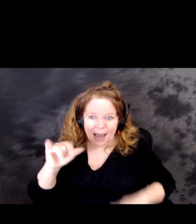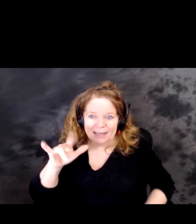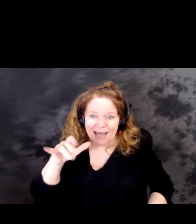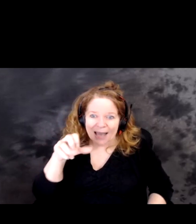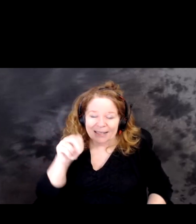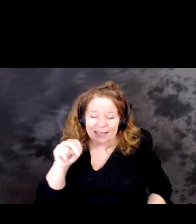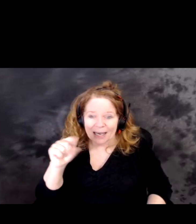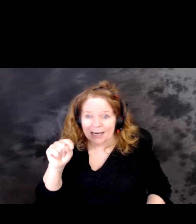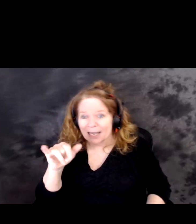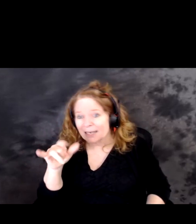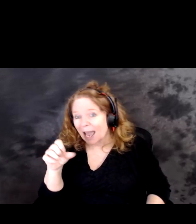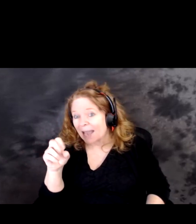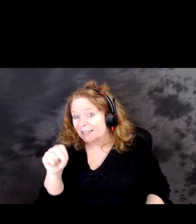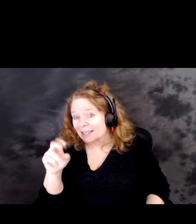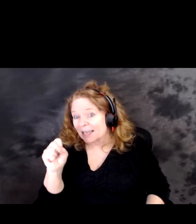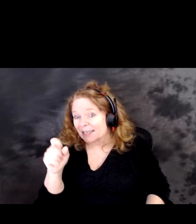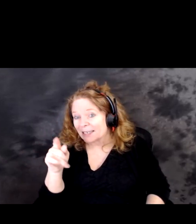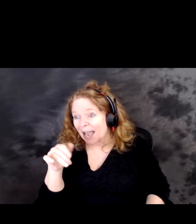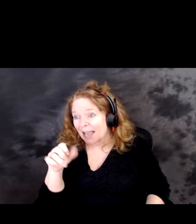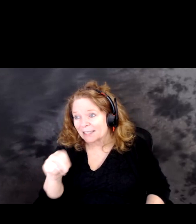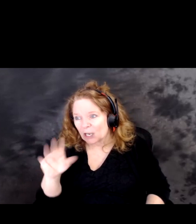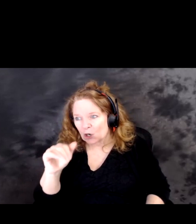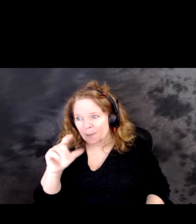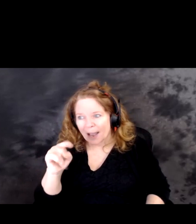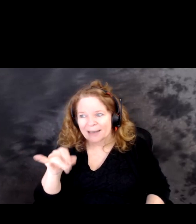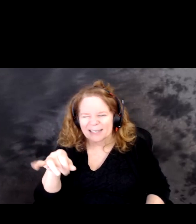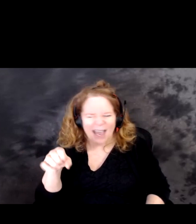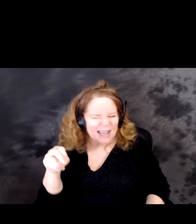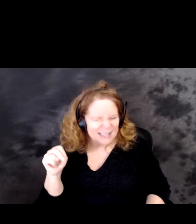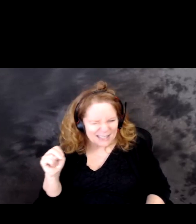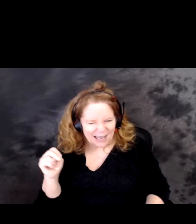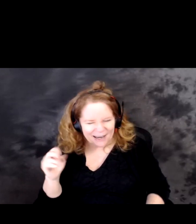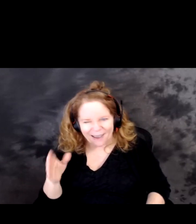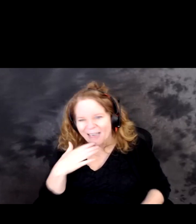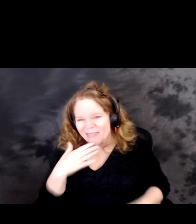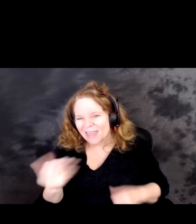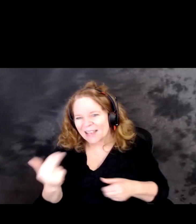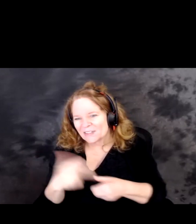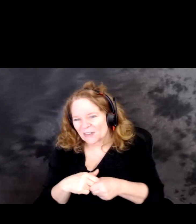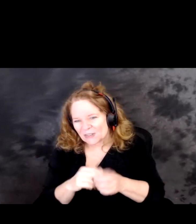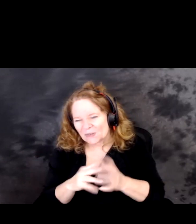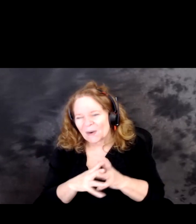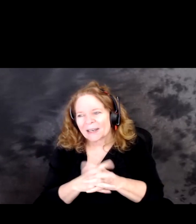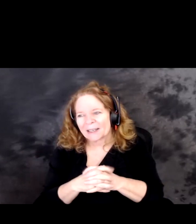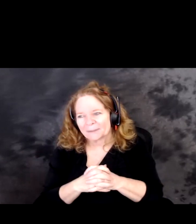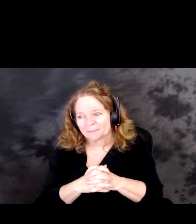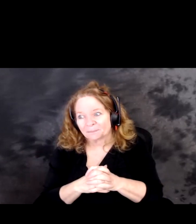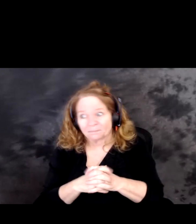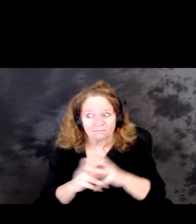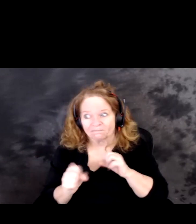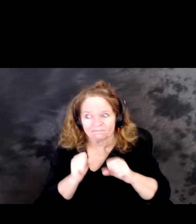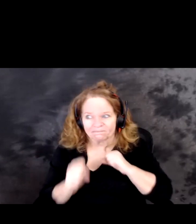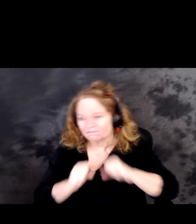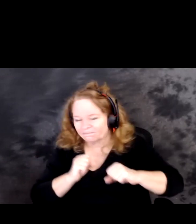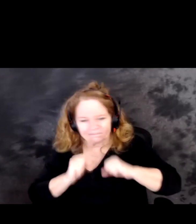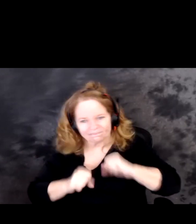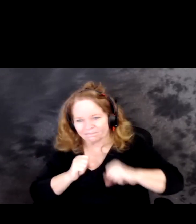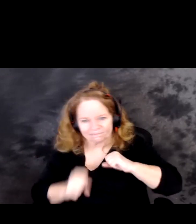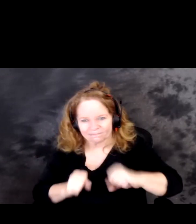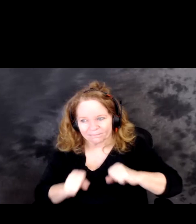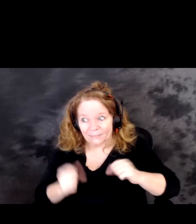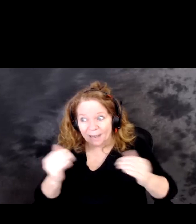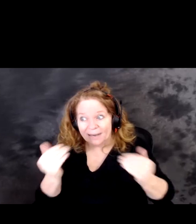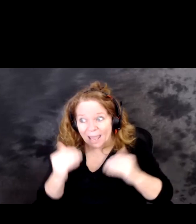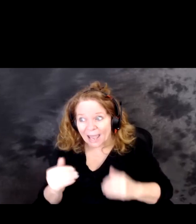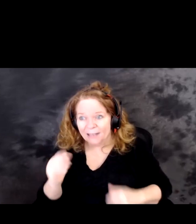Adiós, adiós, adiós, Tyson, Tyson, adiós. Gracias por estar aquí, Tyson. Param, pam, pam, param,